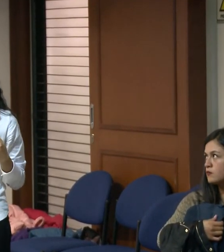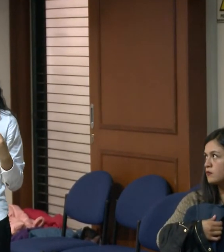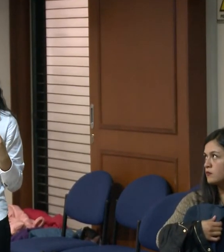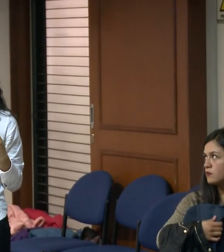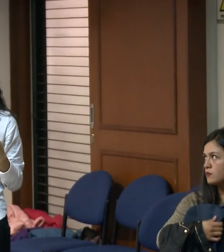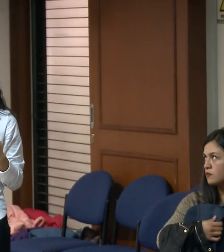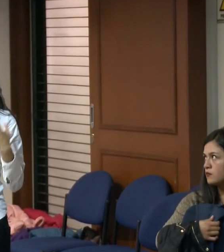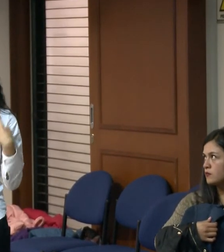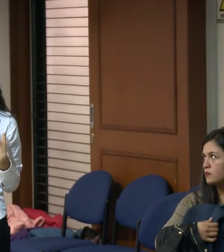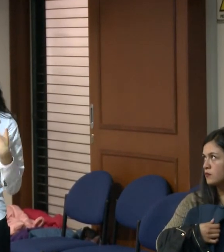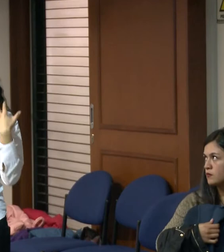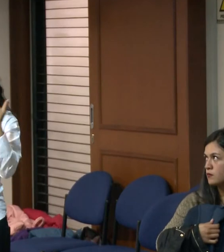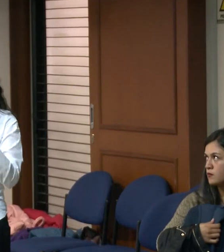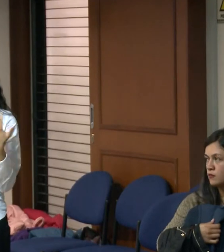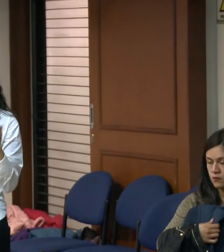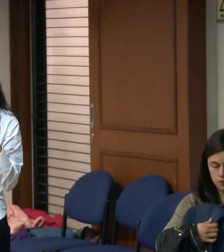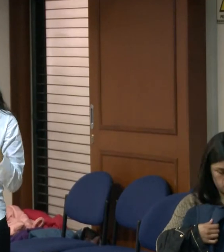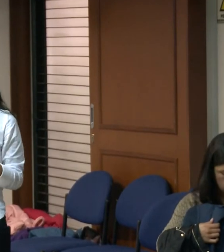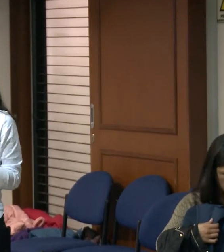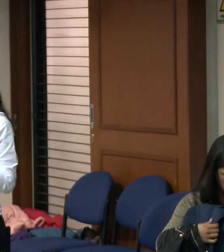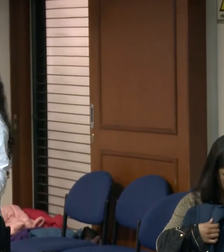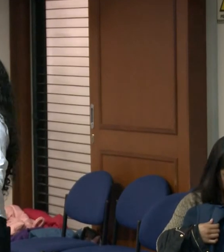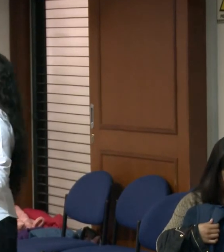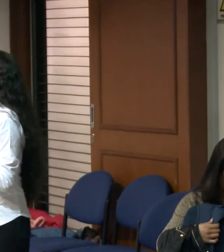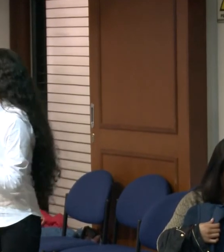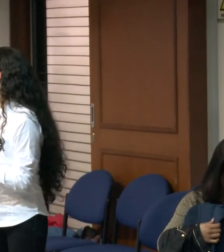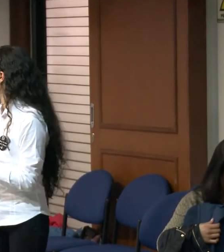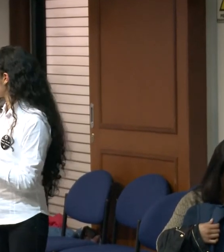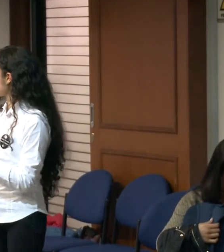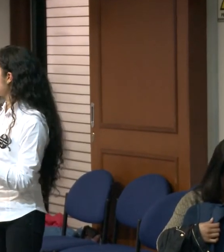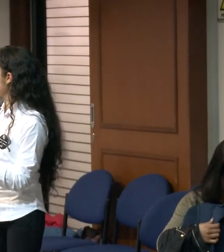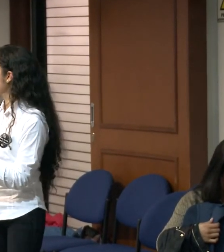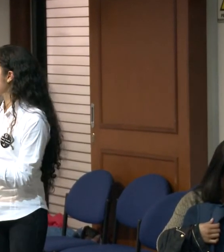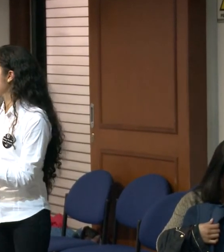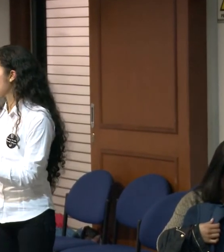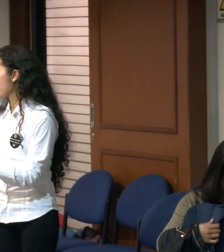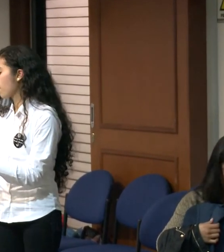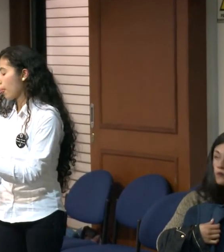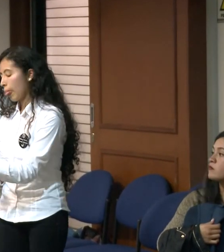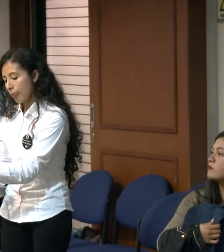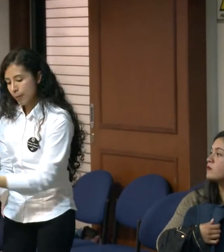el reconocimiento de sí mismo, del otro y del contexto.